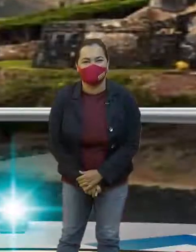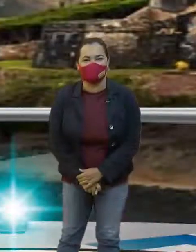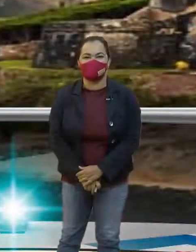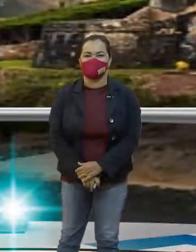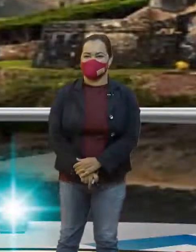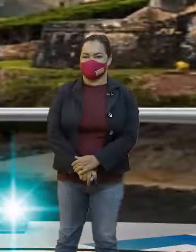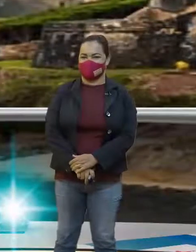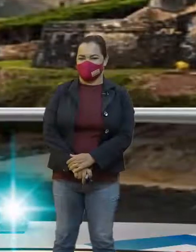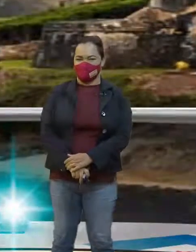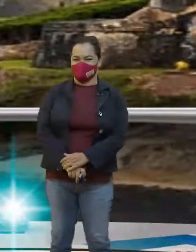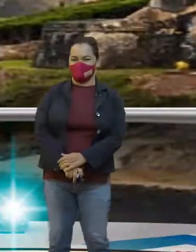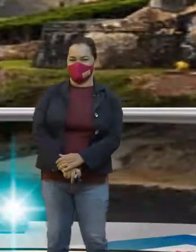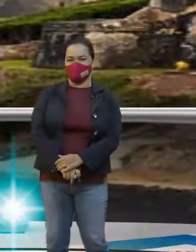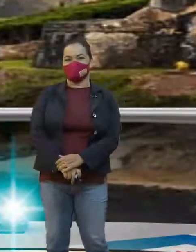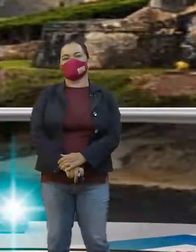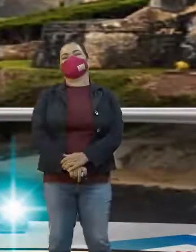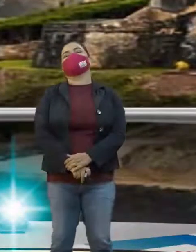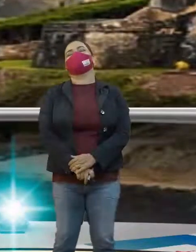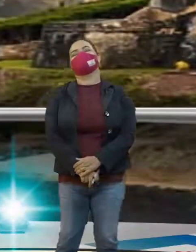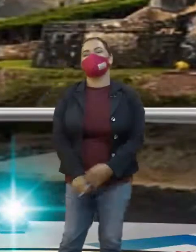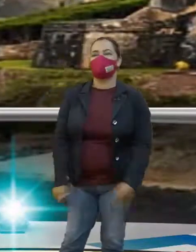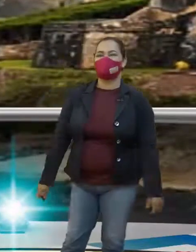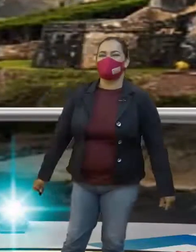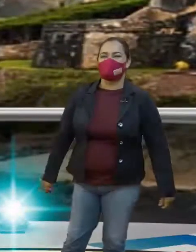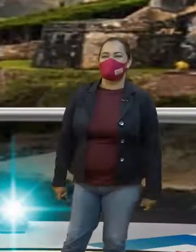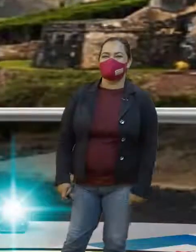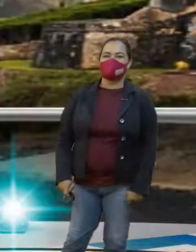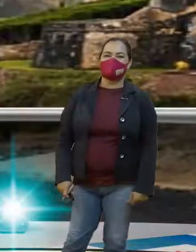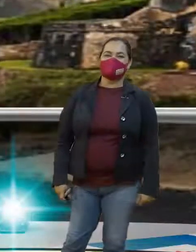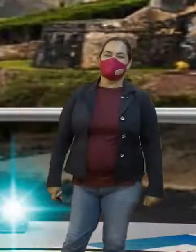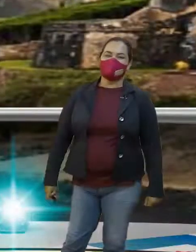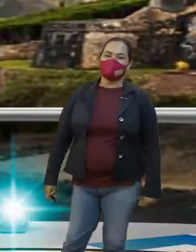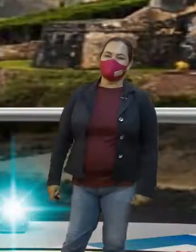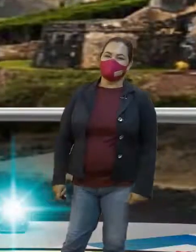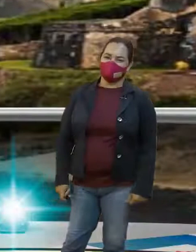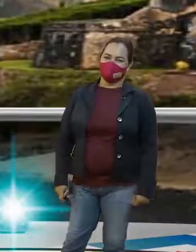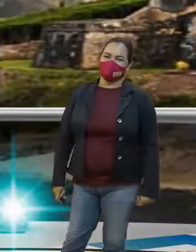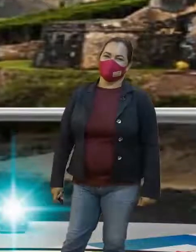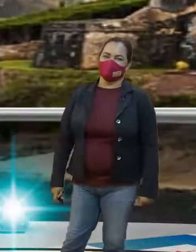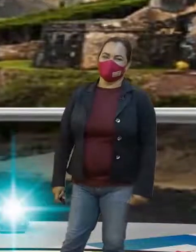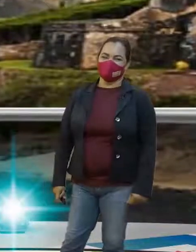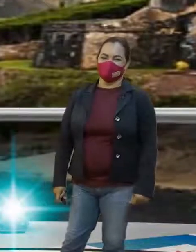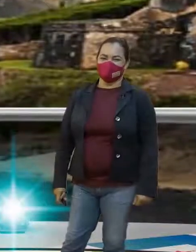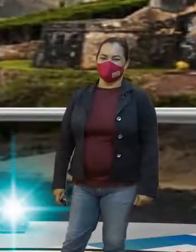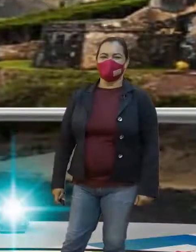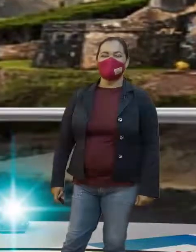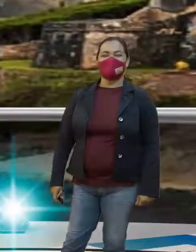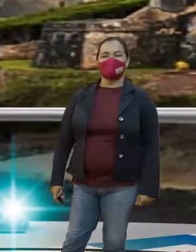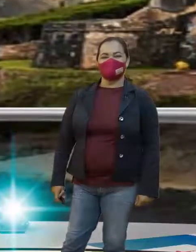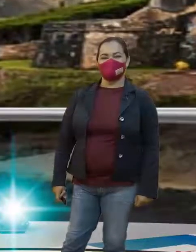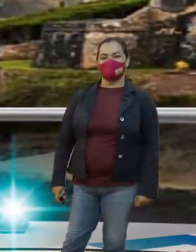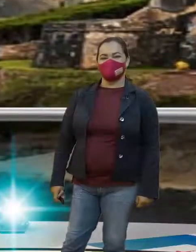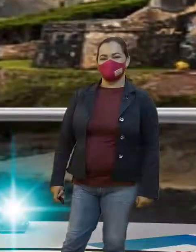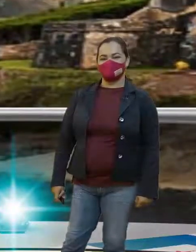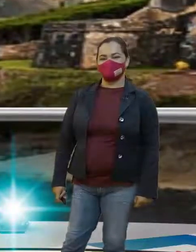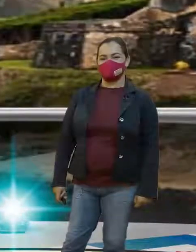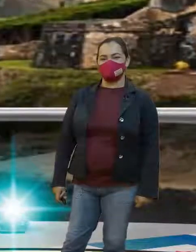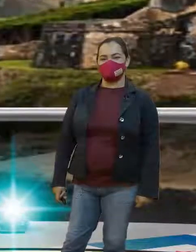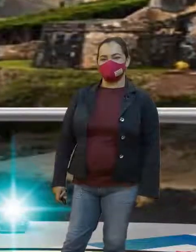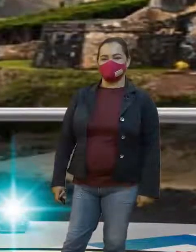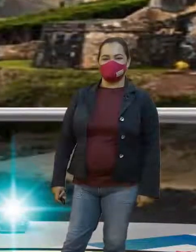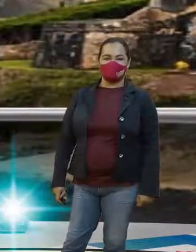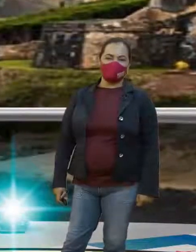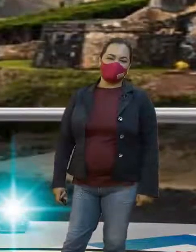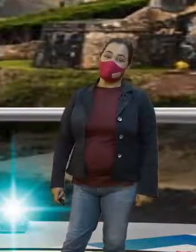minhas amores! Quase que ela fala primeiro. Mas não deu tempo, né? Olá, ninhos! E aí, tudo